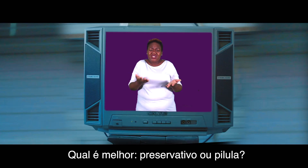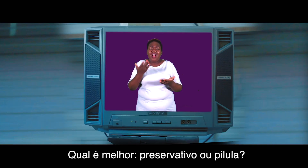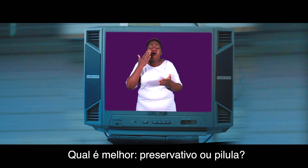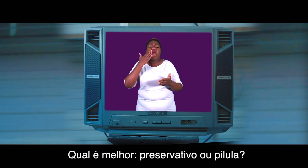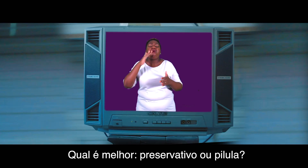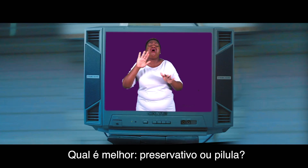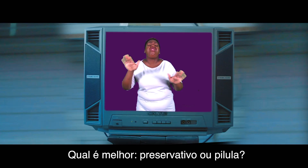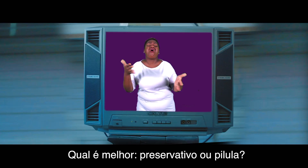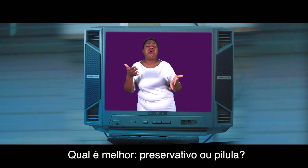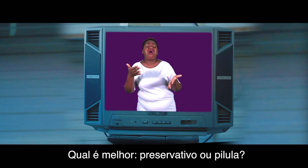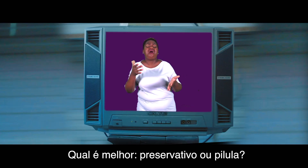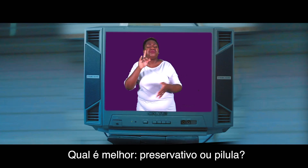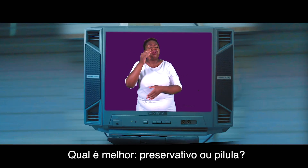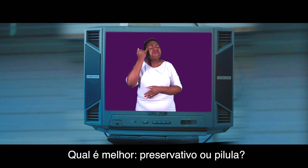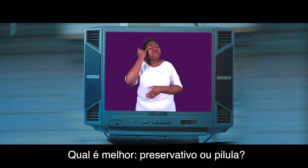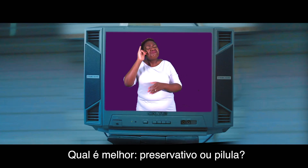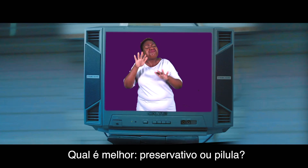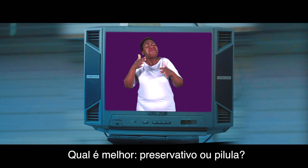Qual é melhor?